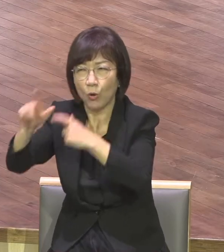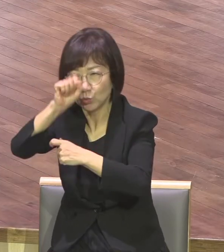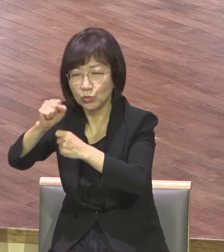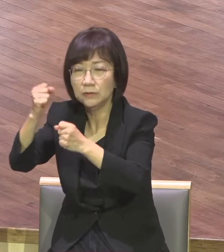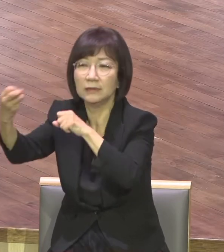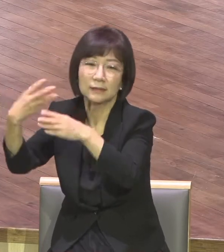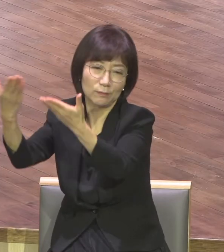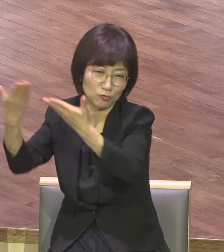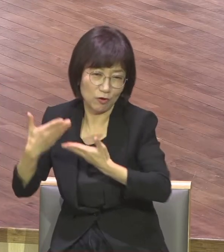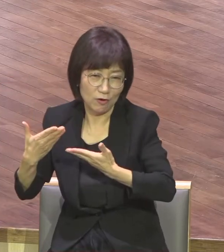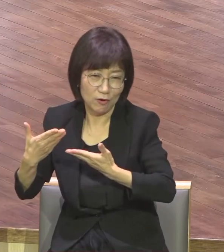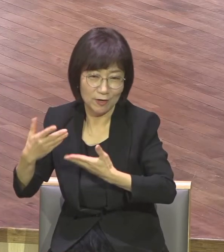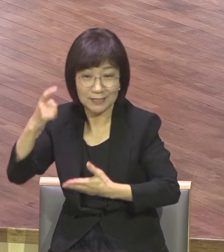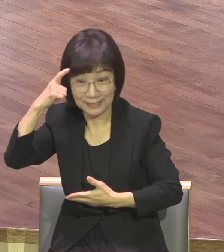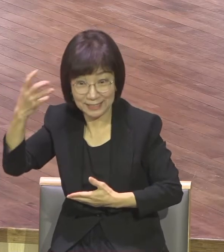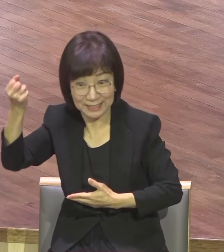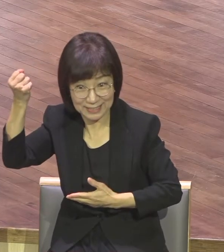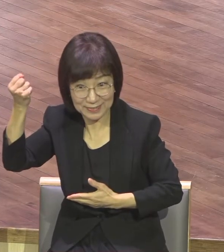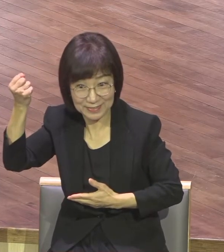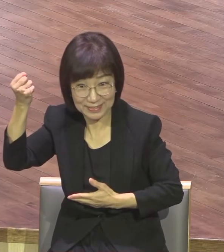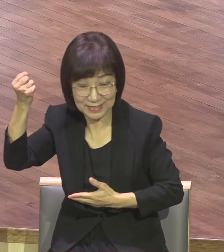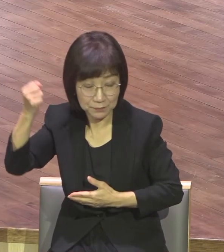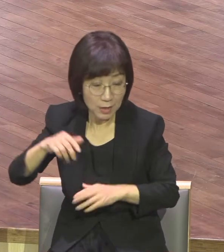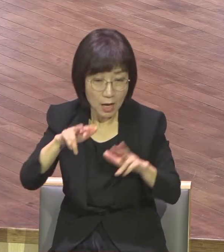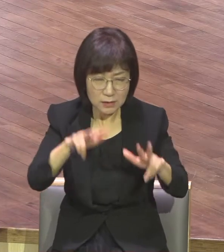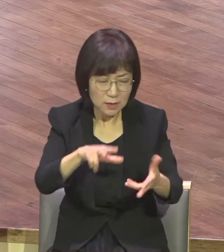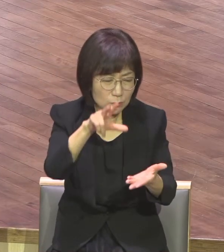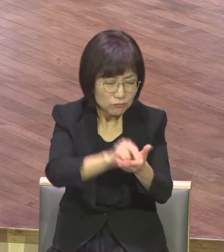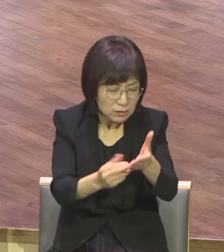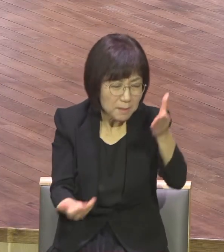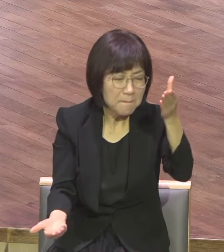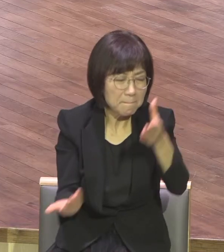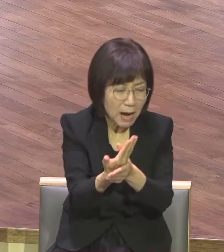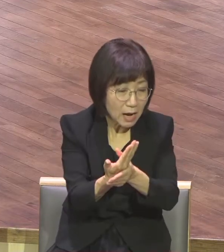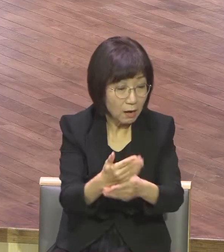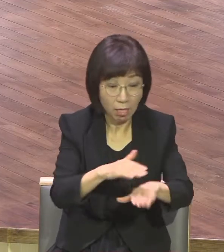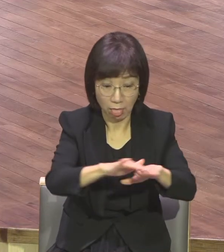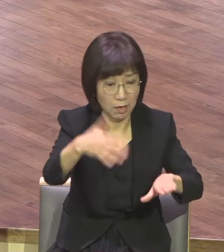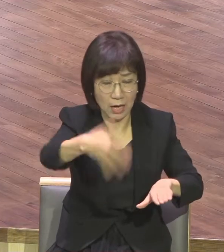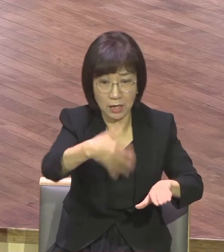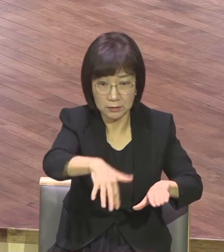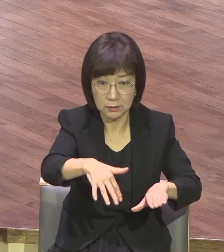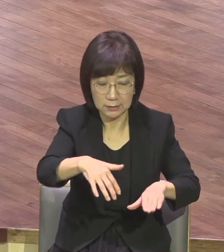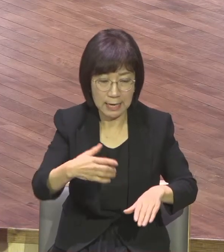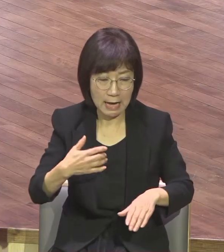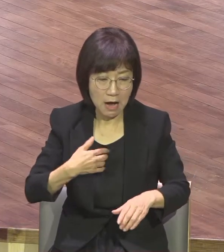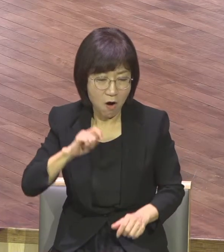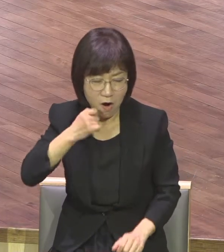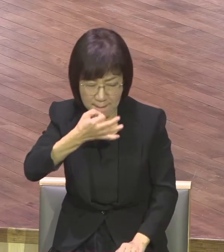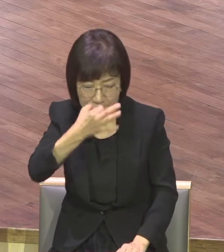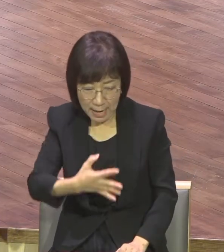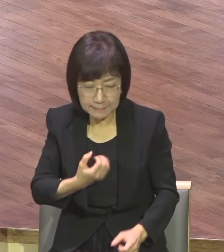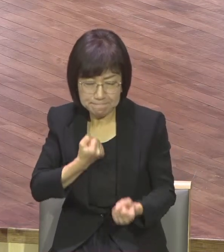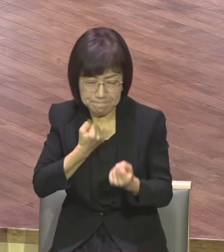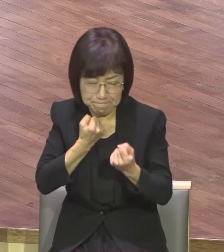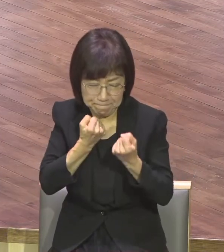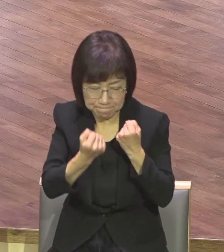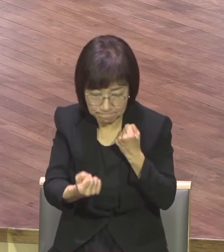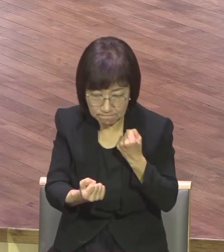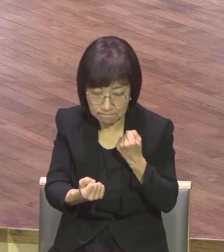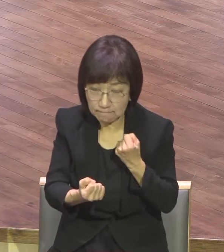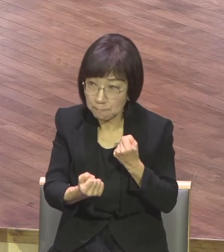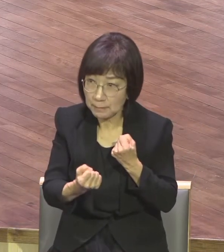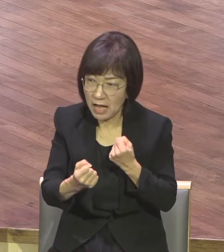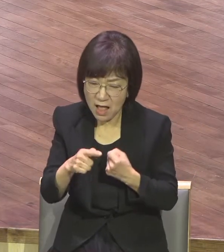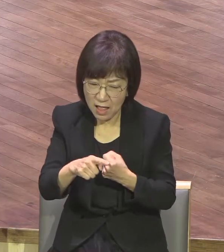환경은 하나도 안 변했어. 환경은 하나도 변한 것이 아니었는데 자신이 어려운 환경 가운데 있지만은 어려움